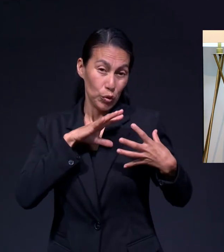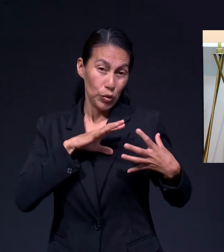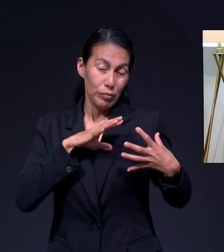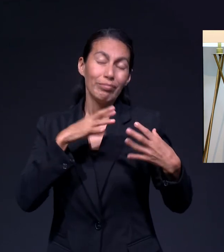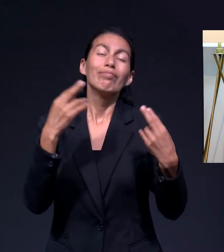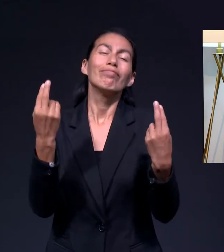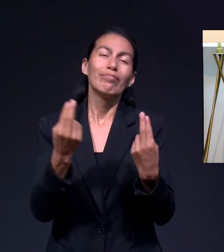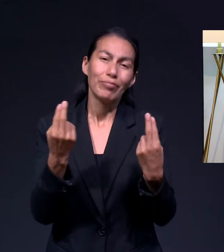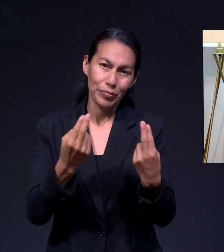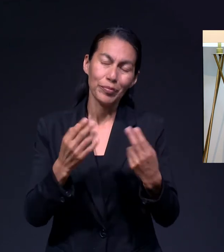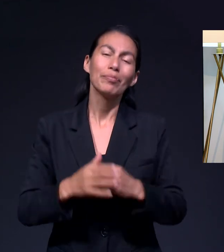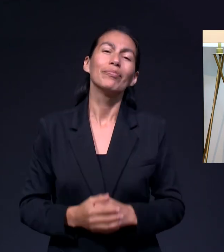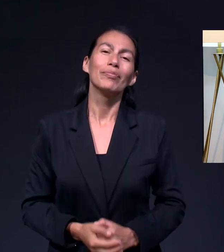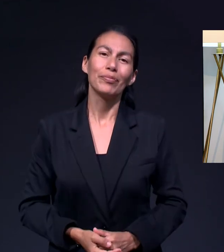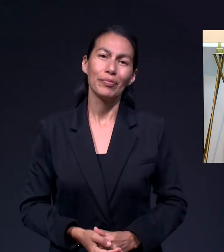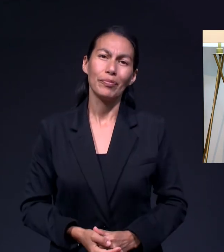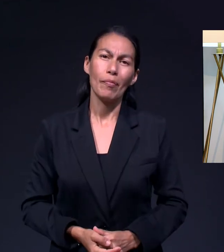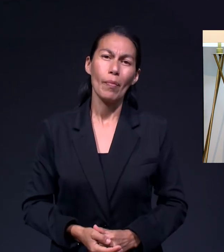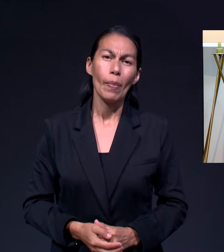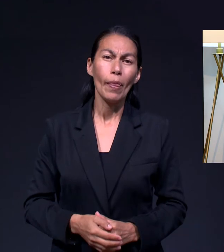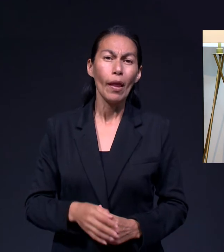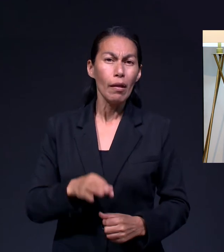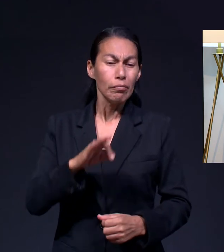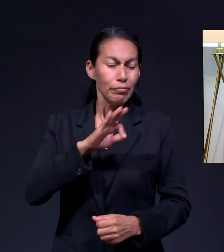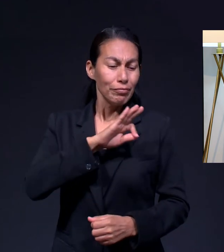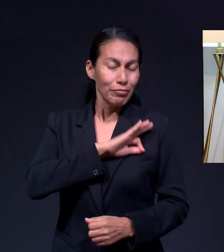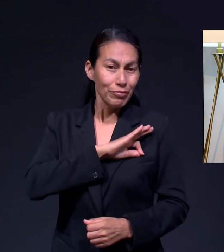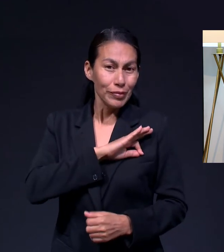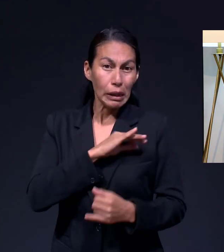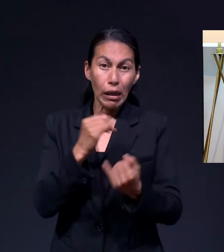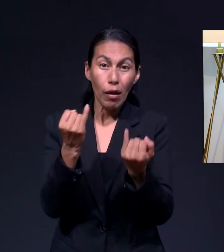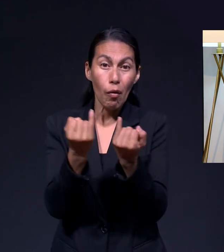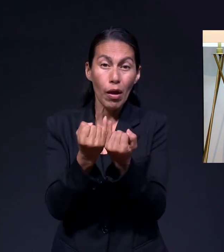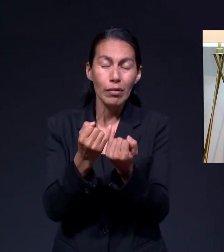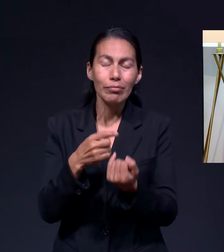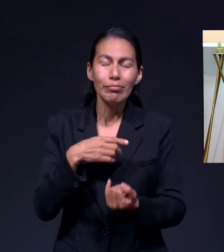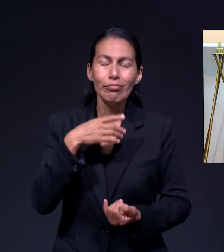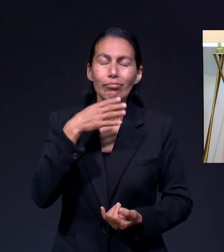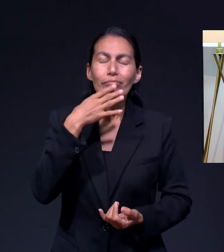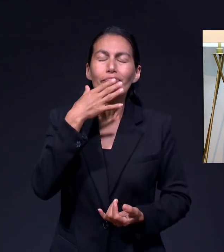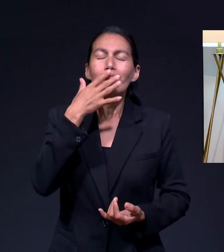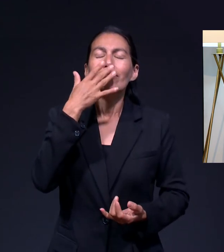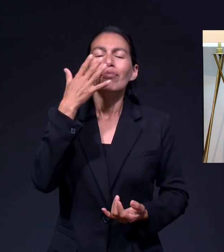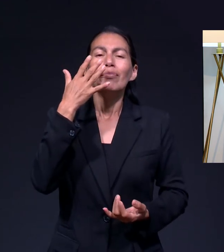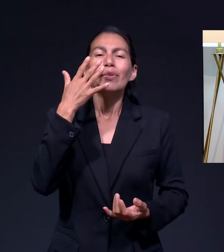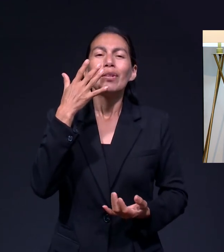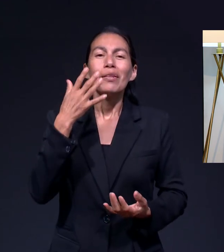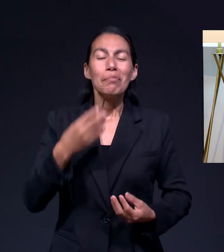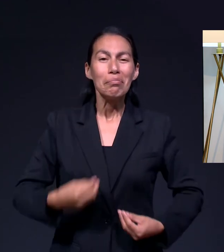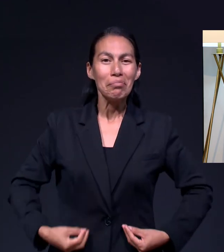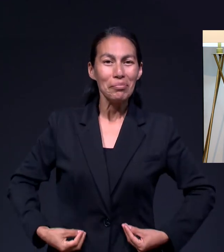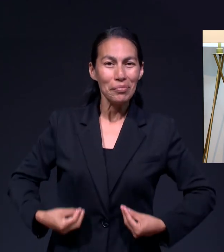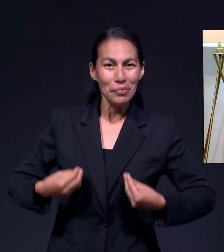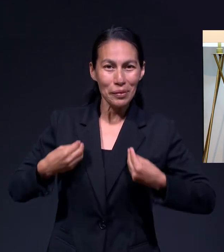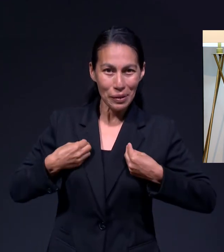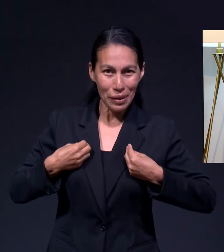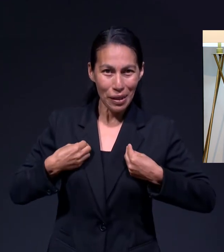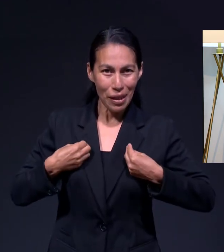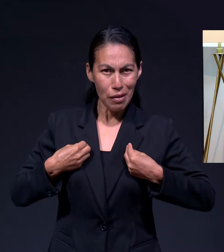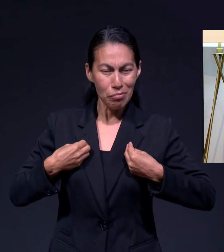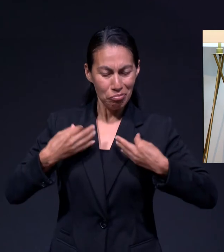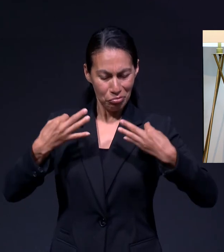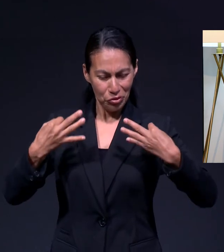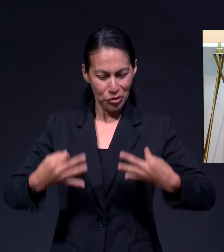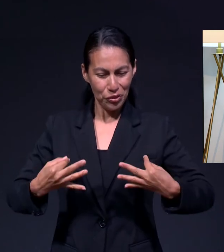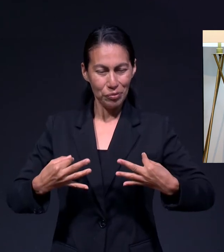por eso es tan importante desarrollar el hábito de la oración es como un respiro logras